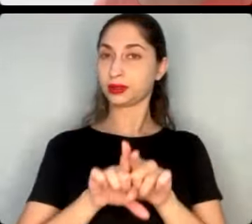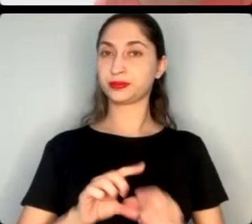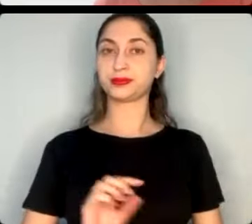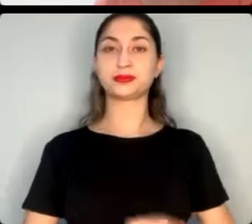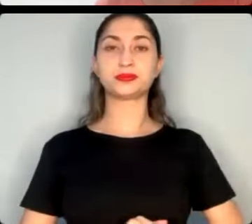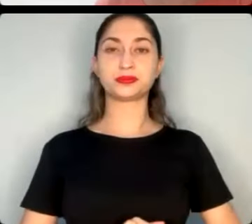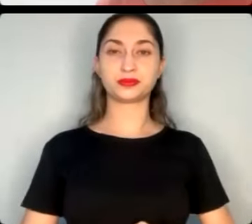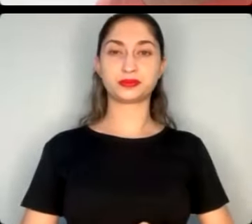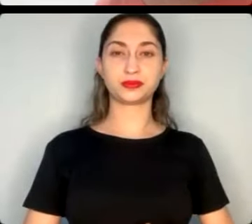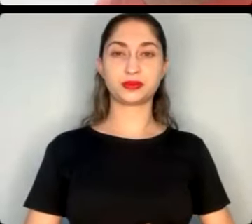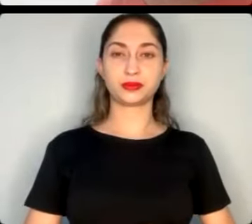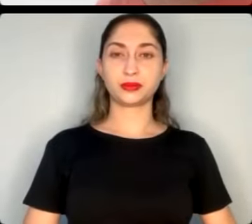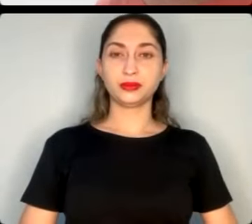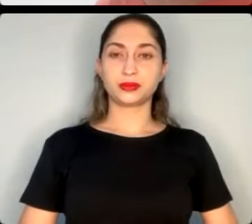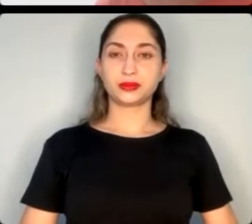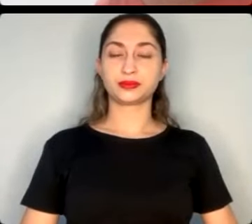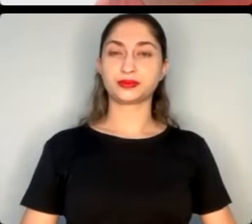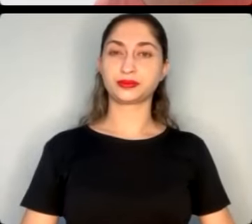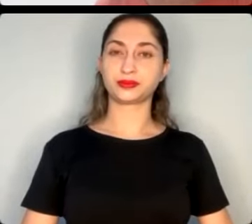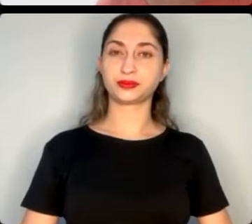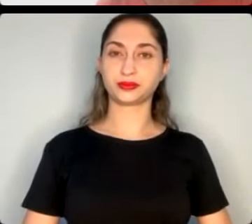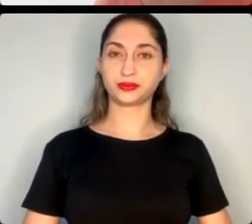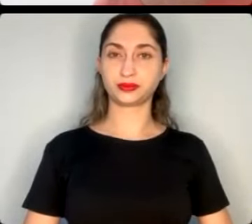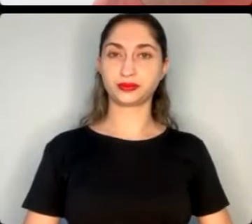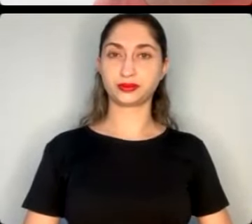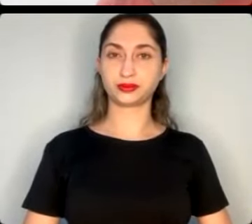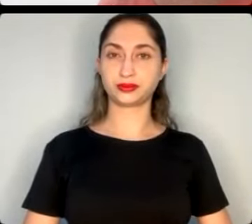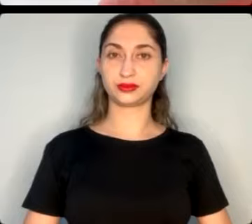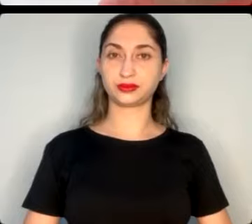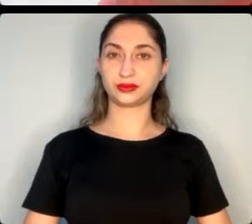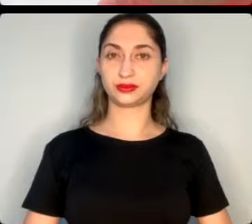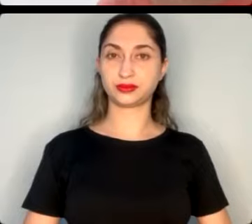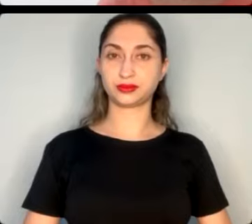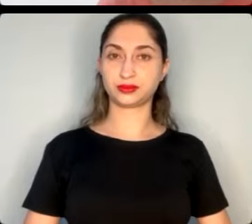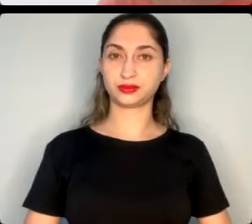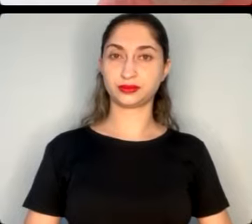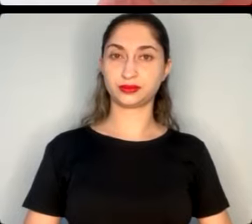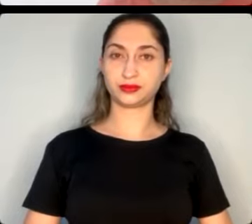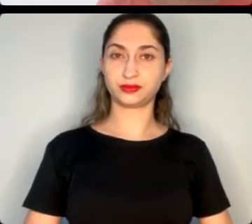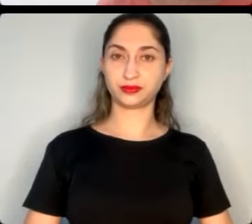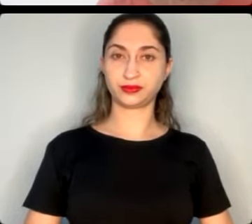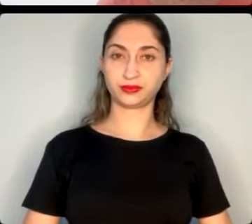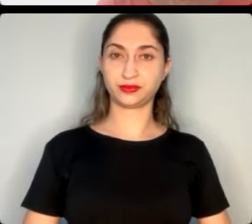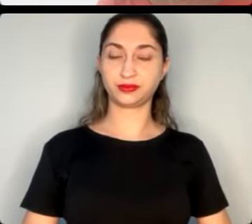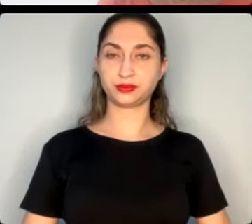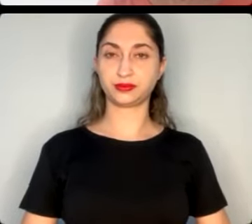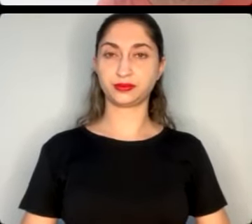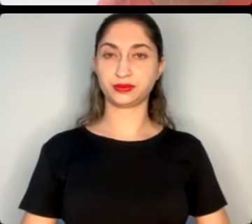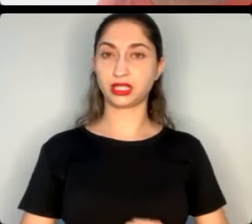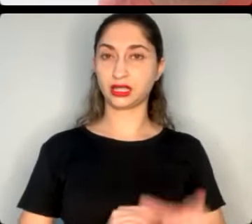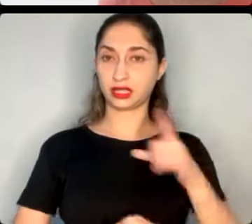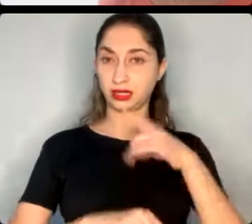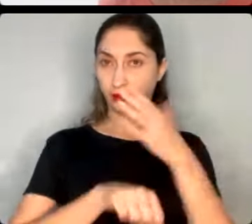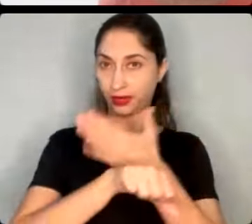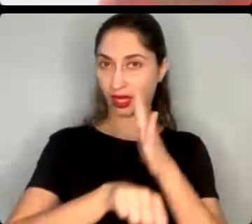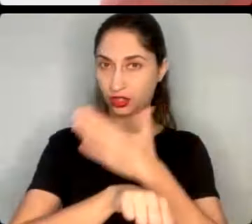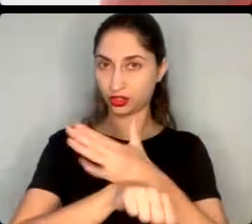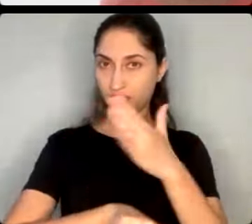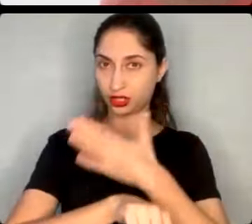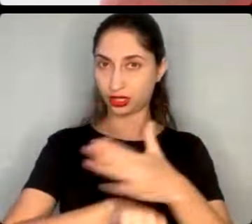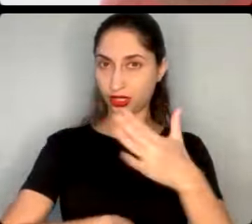terceiro capítulo esse ateliê aí dos ossos da cabeça, viu? Dá um minutinho que eu